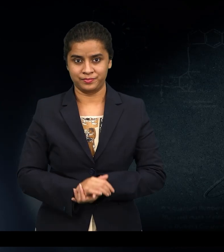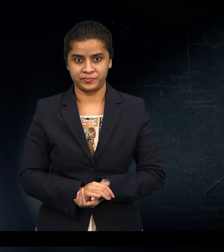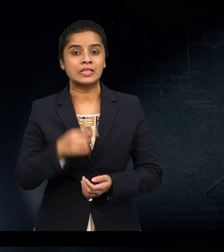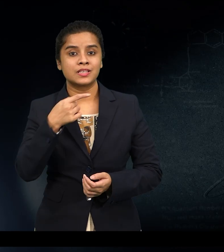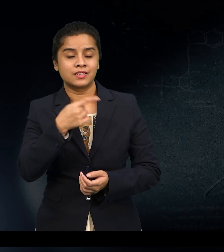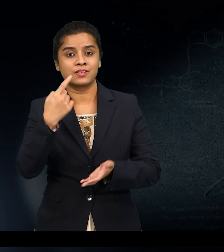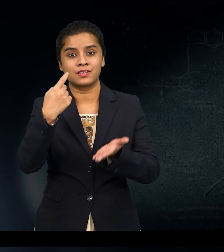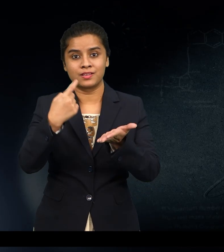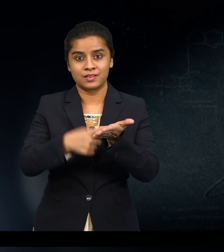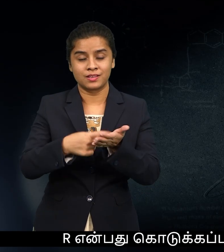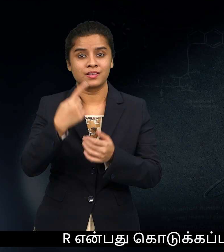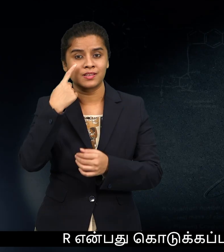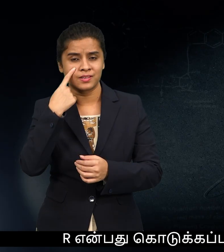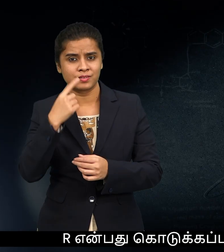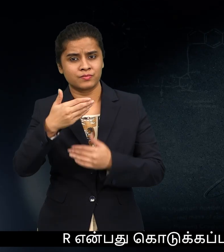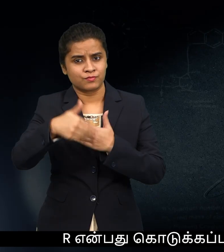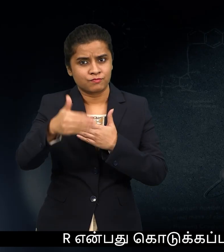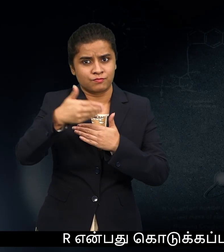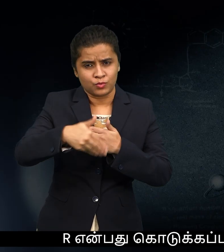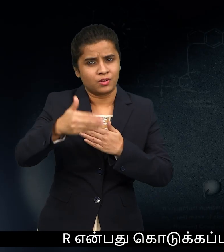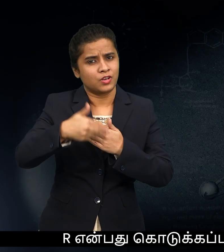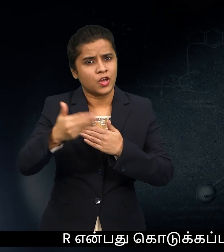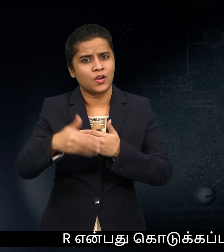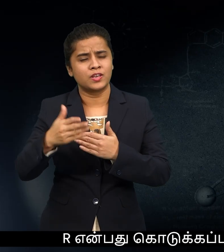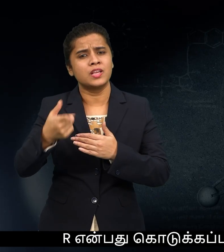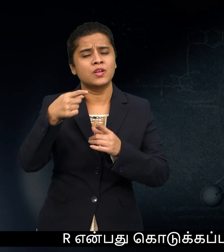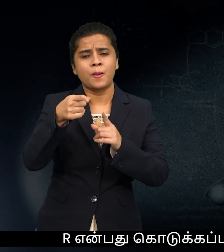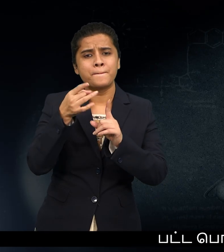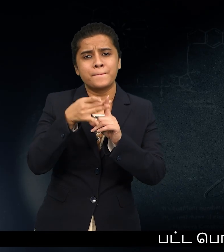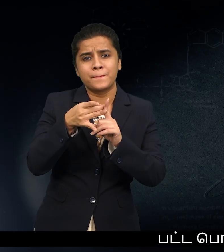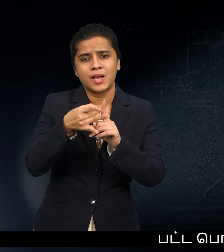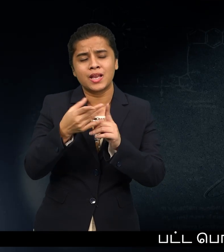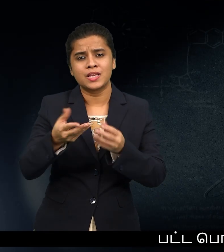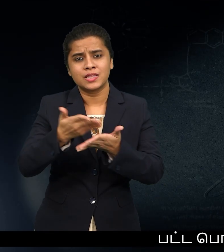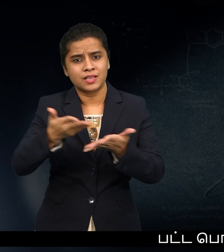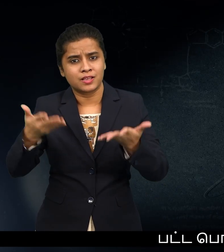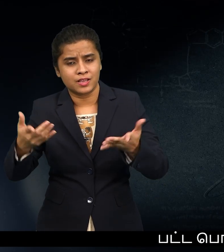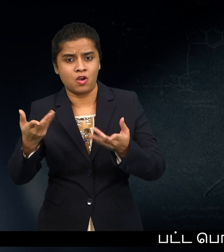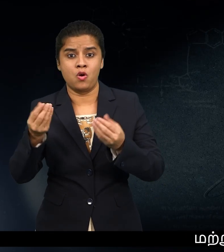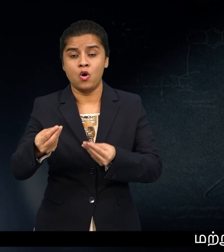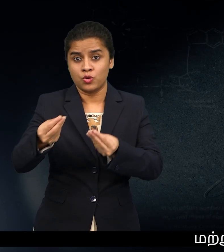R. இங்கே R என்பது கொடுக்கப்பட்ட வெப்பநிலையில் கொடுக்கப்பட்ட பொருளுக்கான மாறிலி மற்றும்